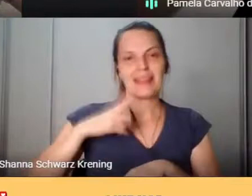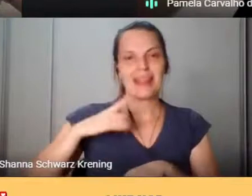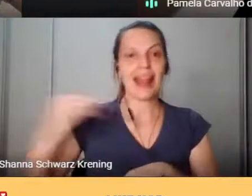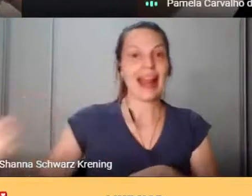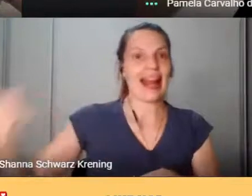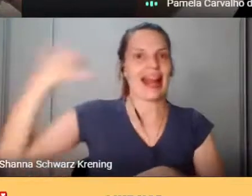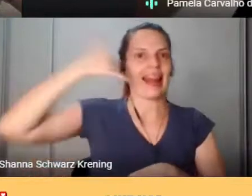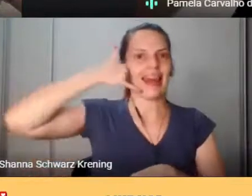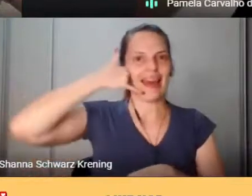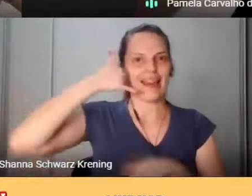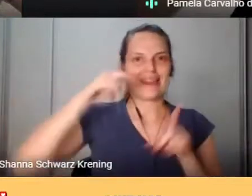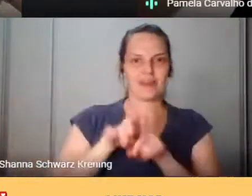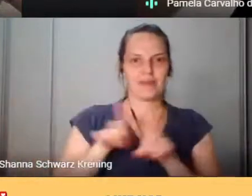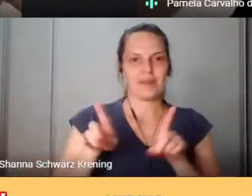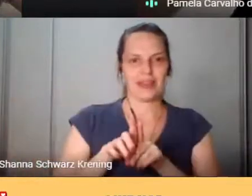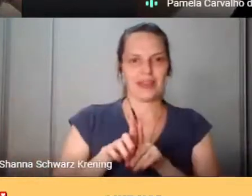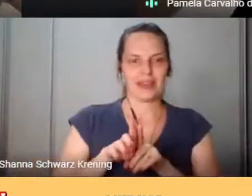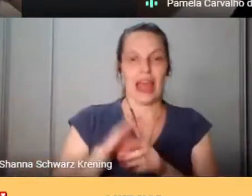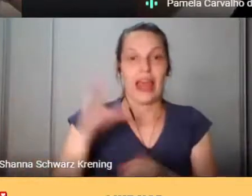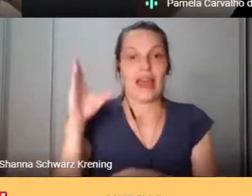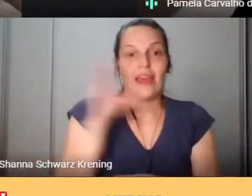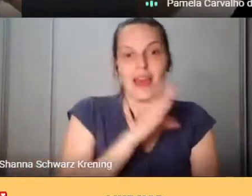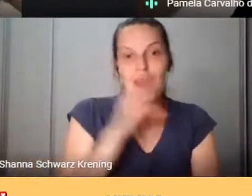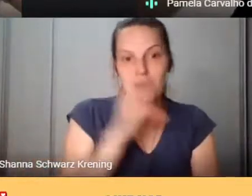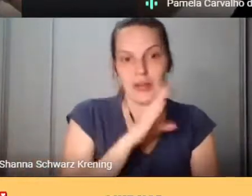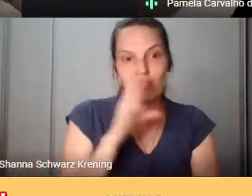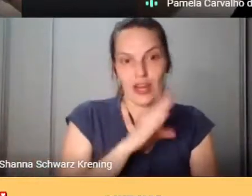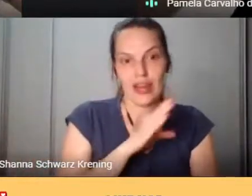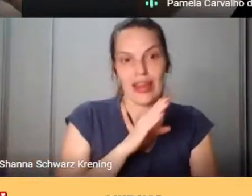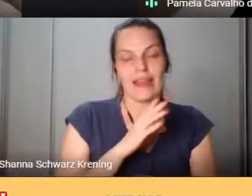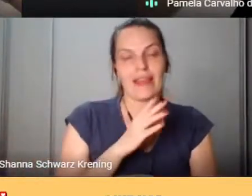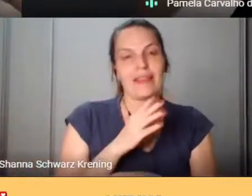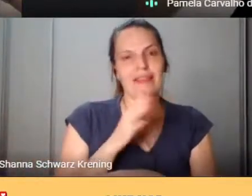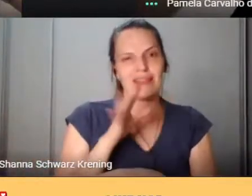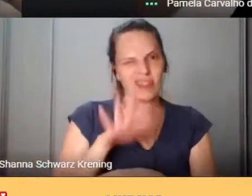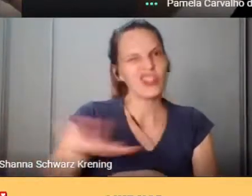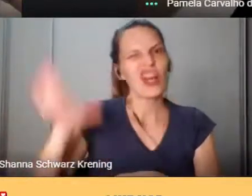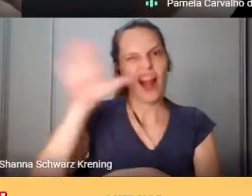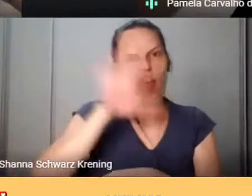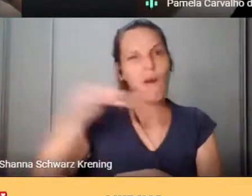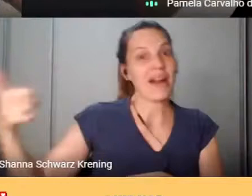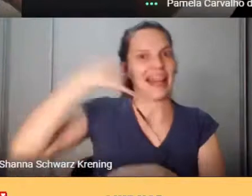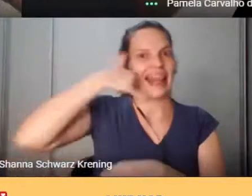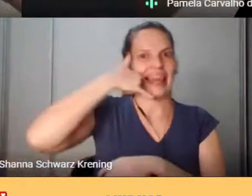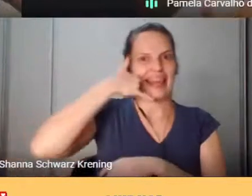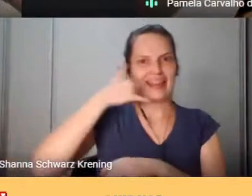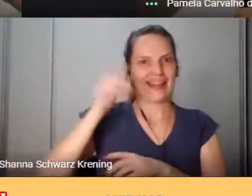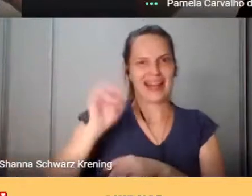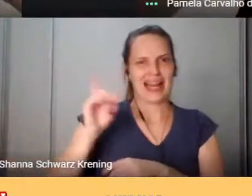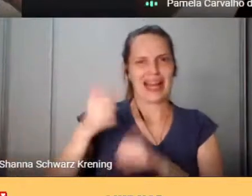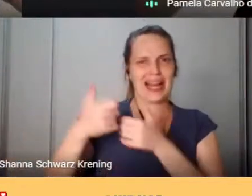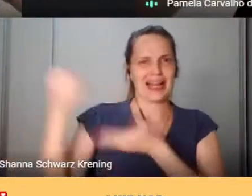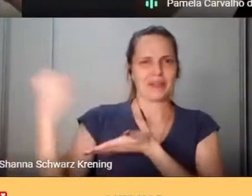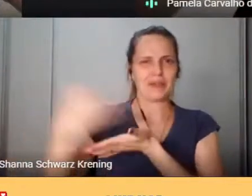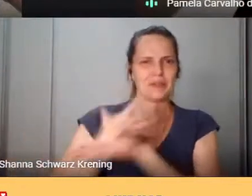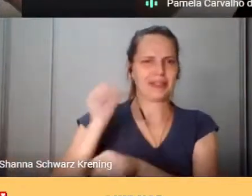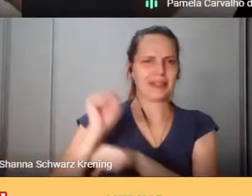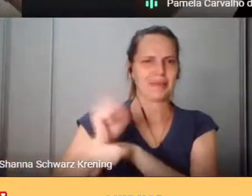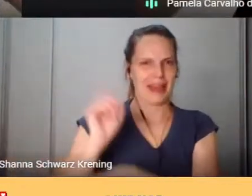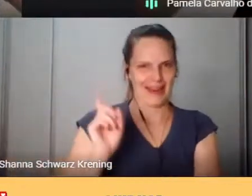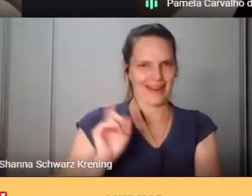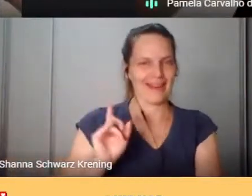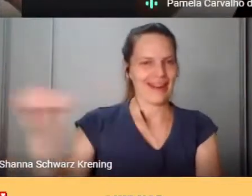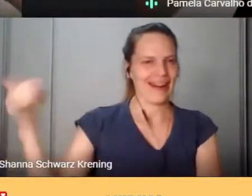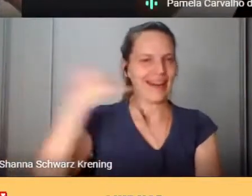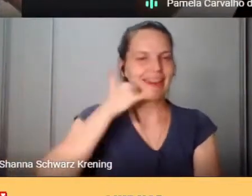aí, emergências normalmente vão vir por ligação, né? Então, e aí,